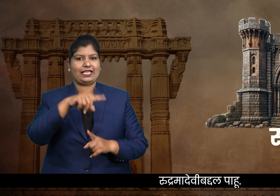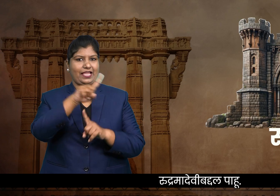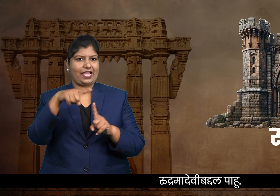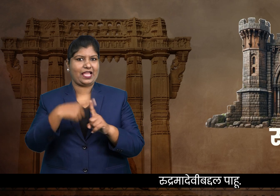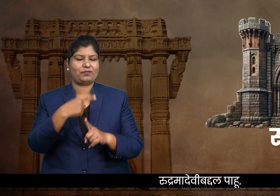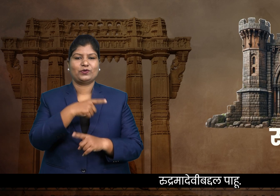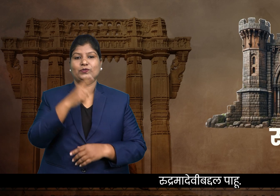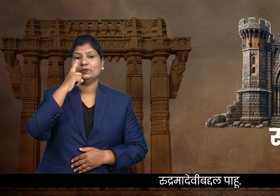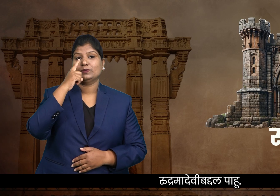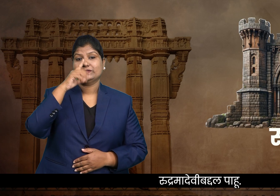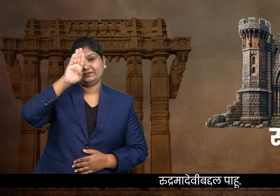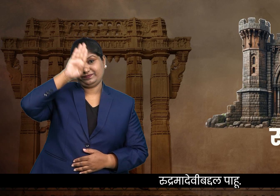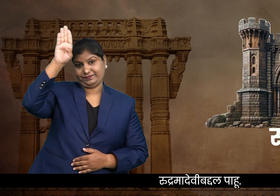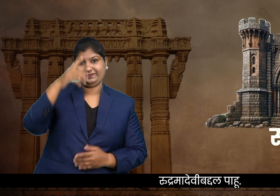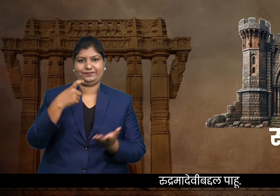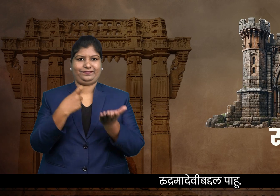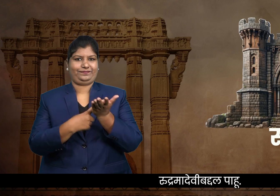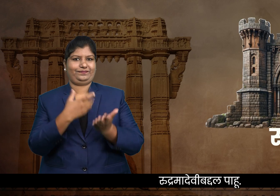रुद्रमादेवीबद्दल पाहू.